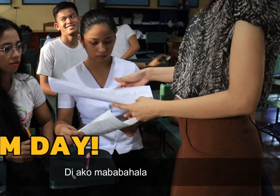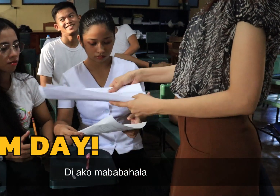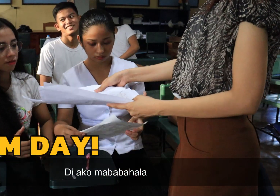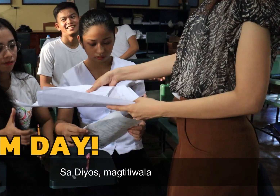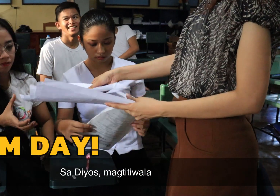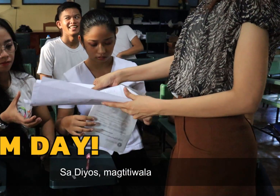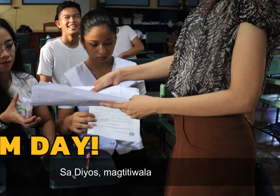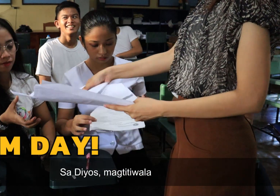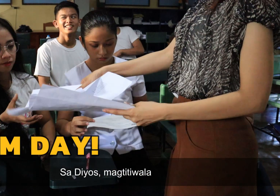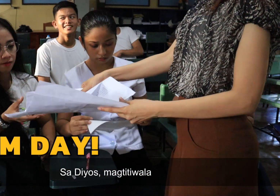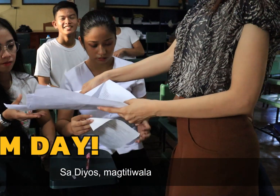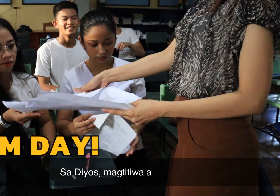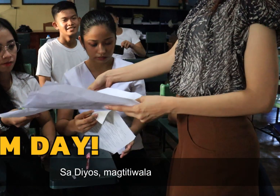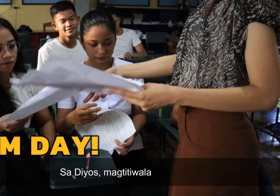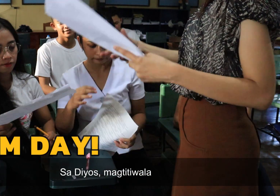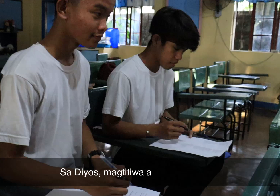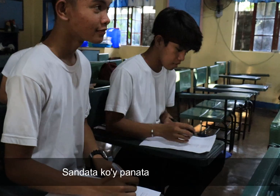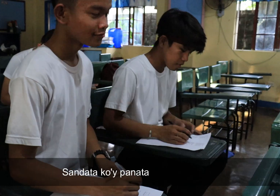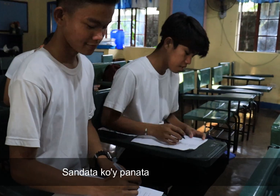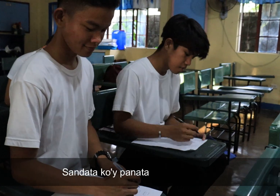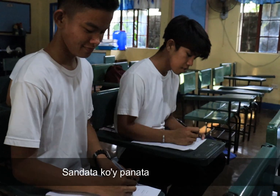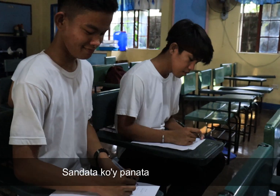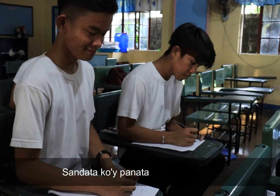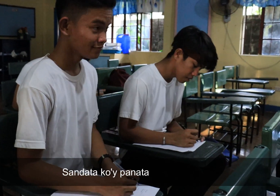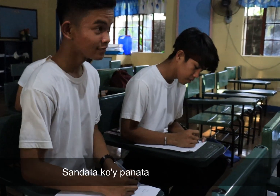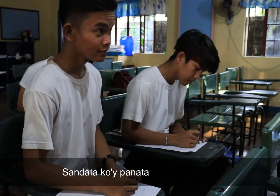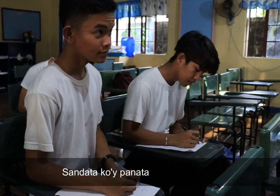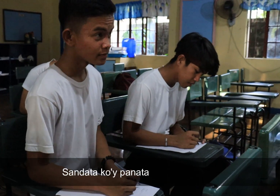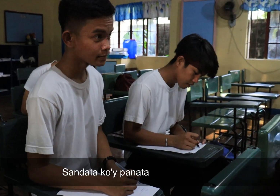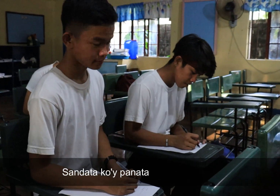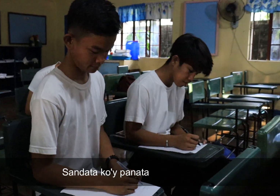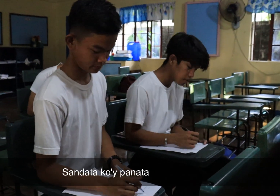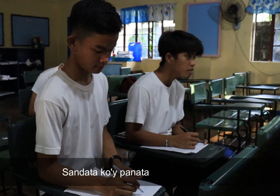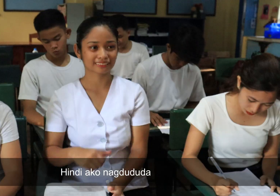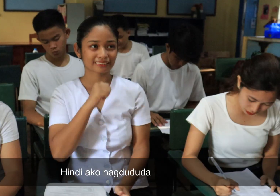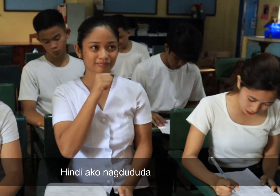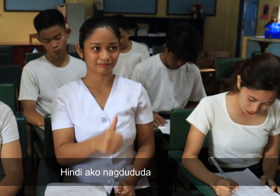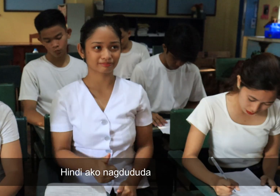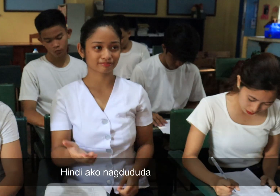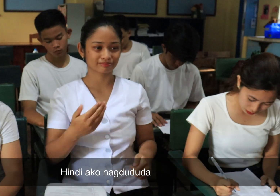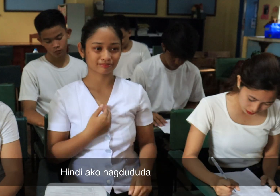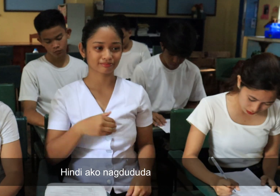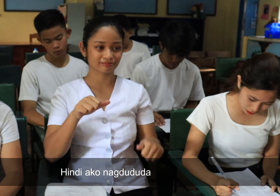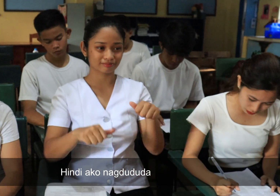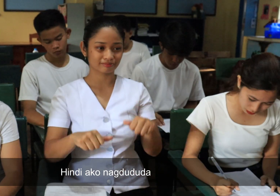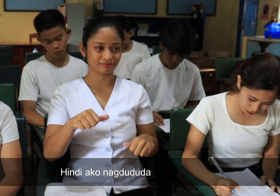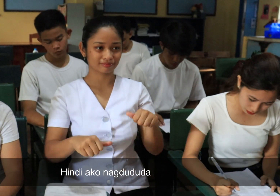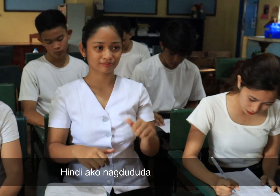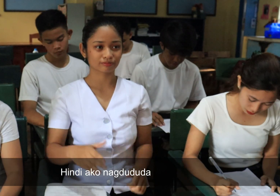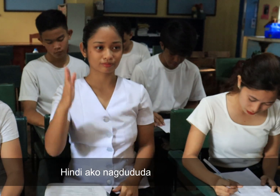mababahala, sa Diyos magtitiwala, sandat ako'y panata. Hindi ako nagdududa,